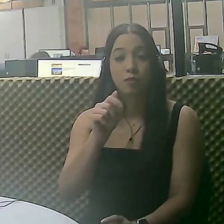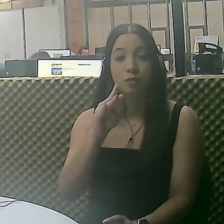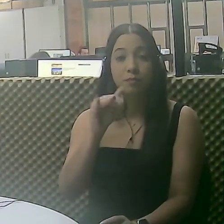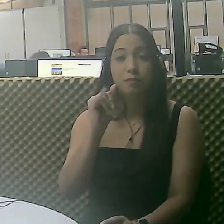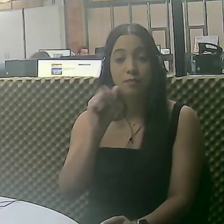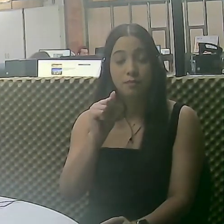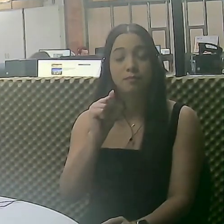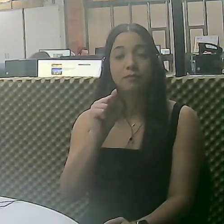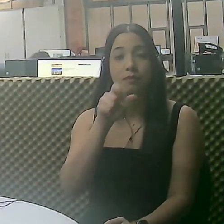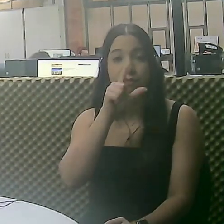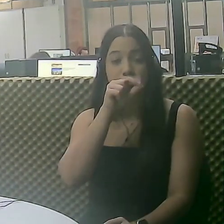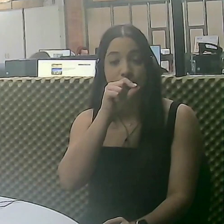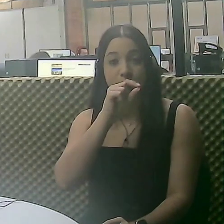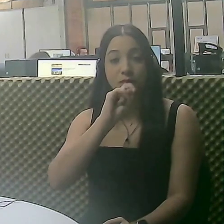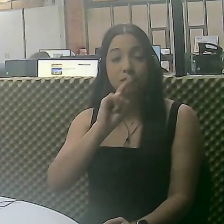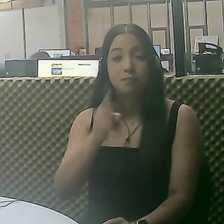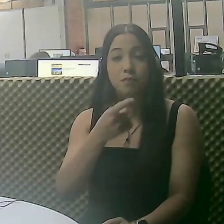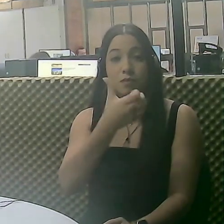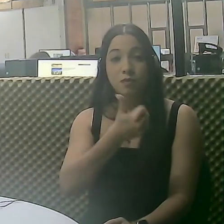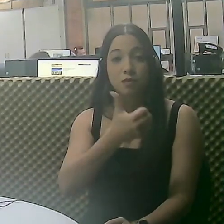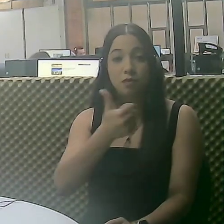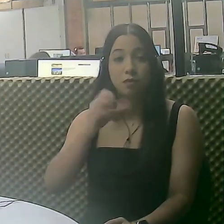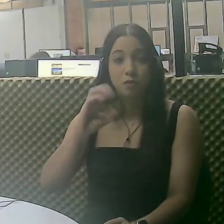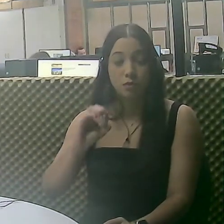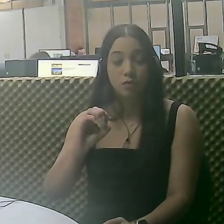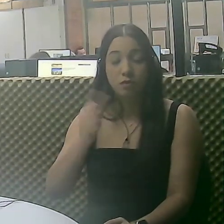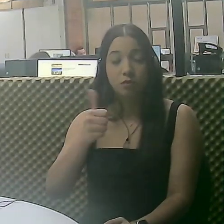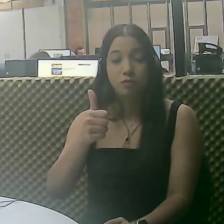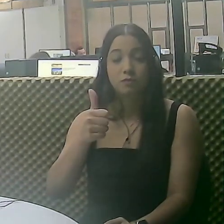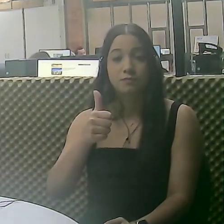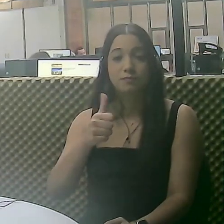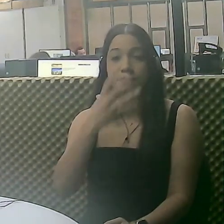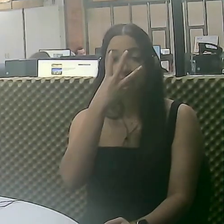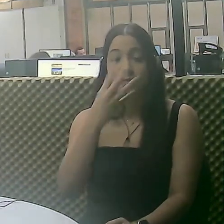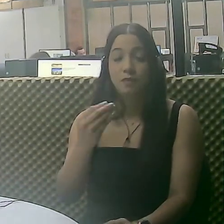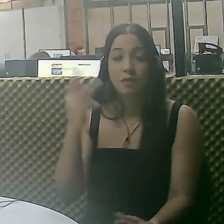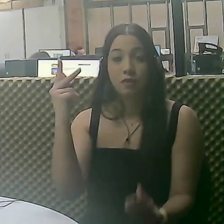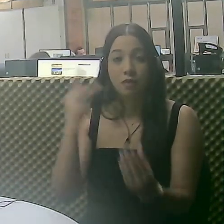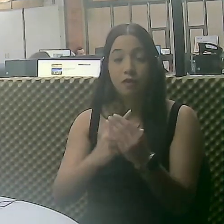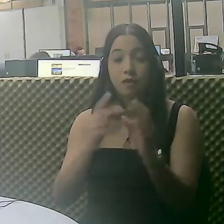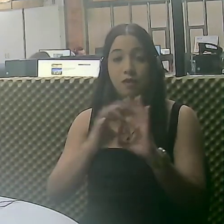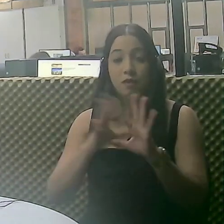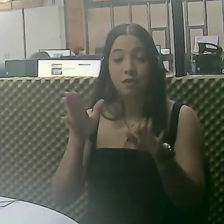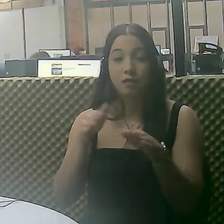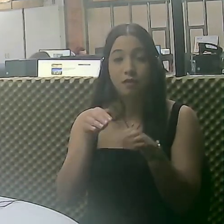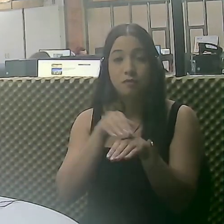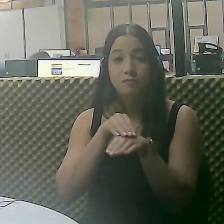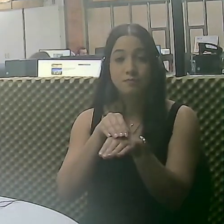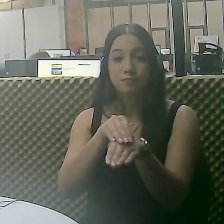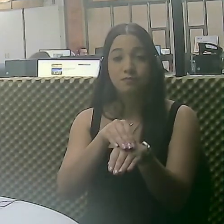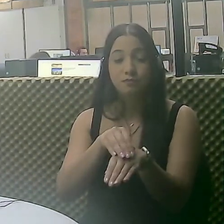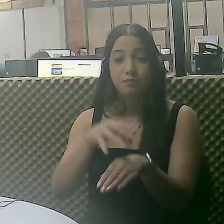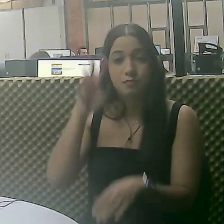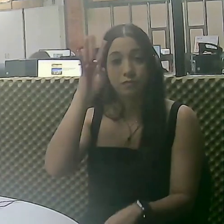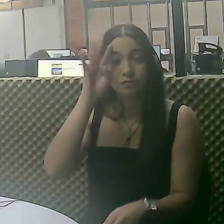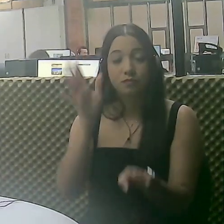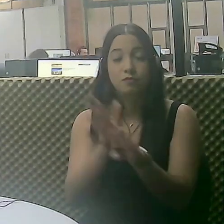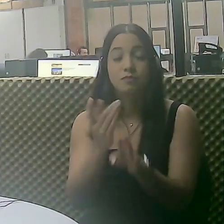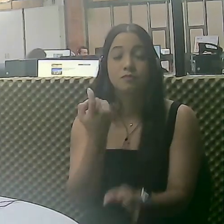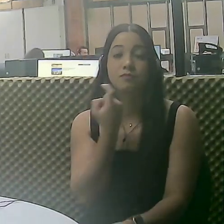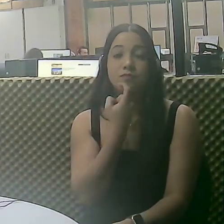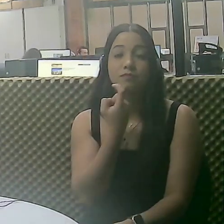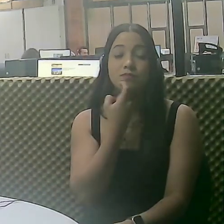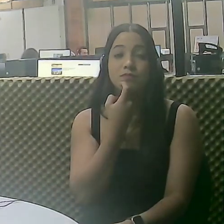dos Santos, 1111, no bairro Tibere. A van do Procon estará disponível nesse endereço entre esta quarta e